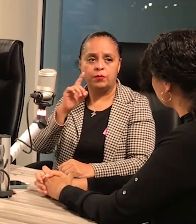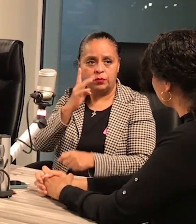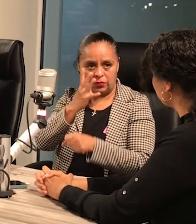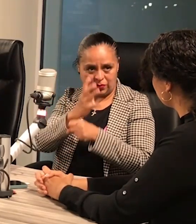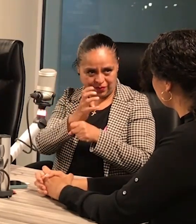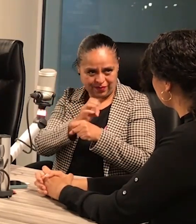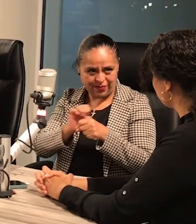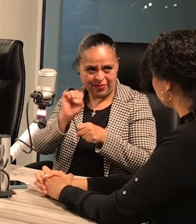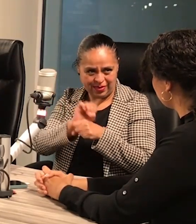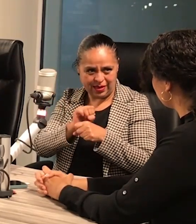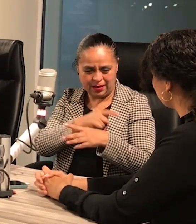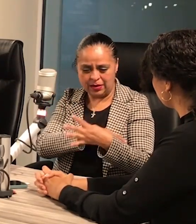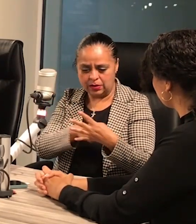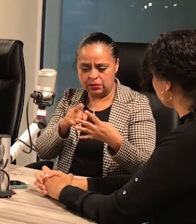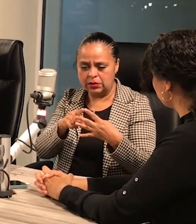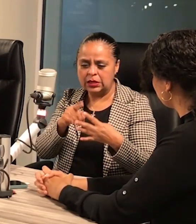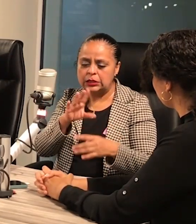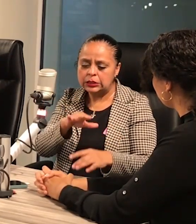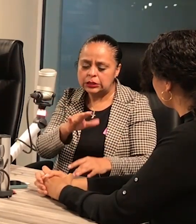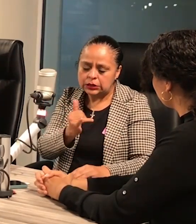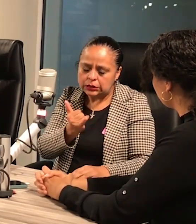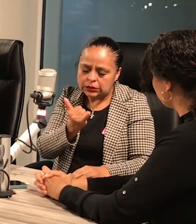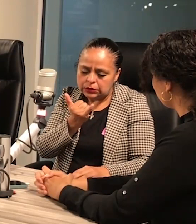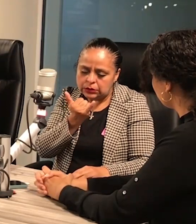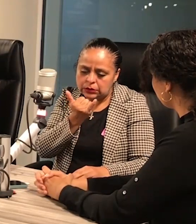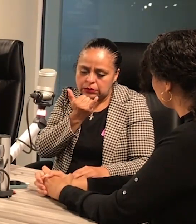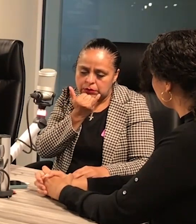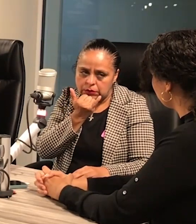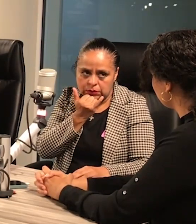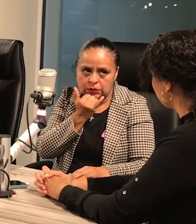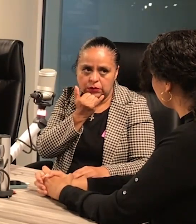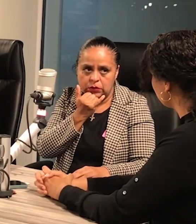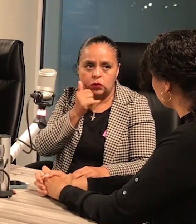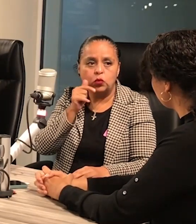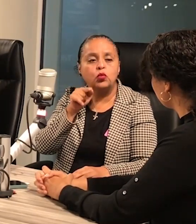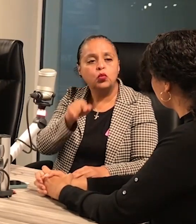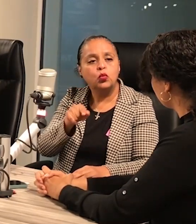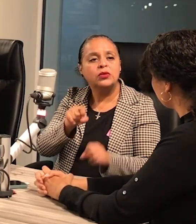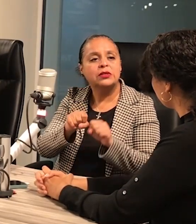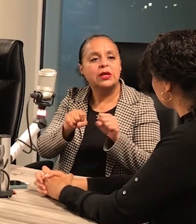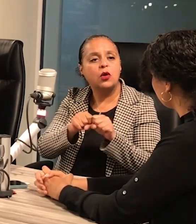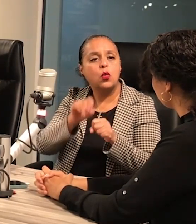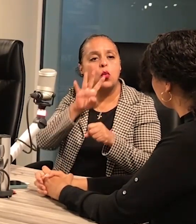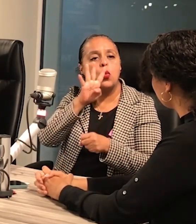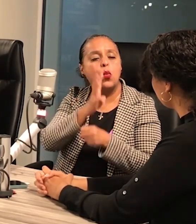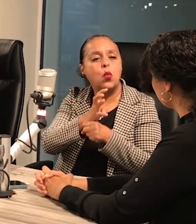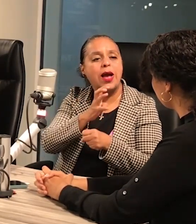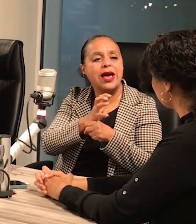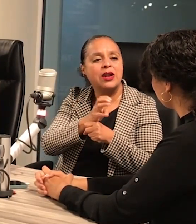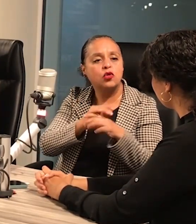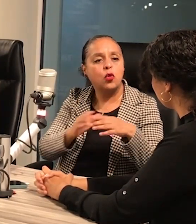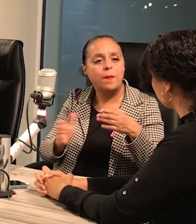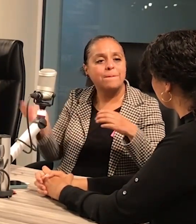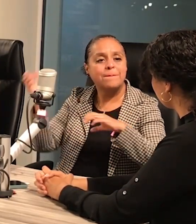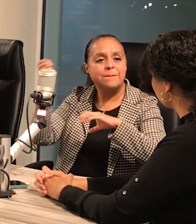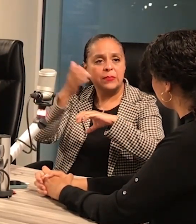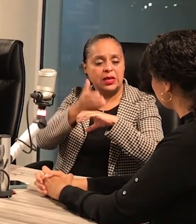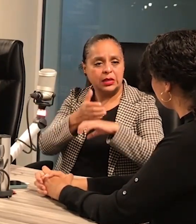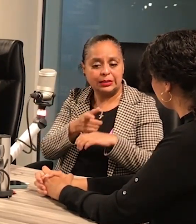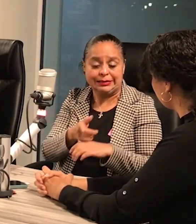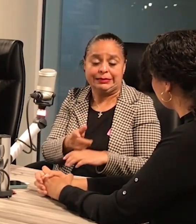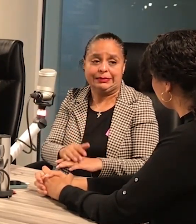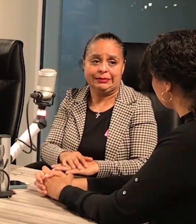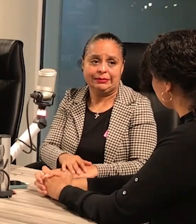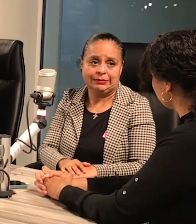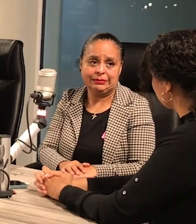no hacer el cuento más largo, me dijeron, hola Shikani, tu salón se encuentra en el cuarto piso. Entonces es ese estigma